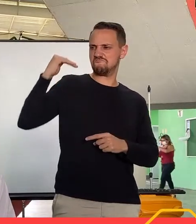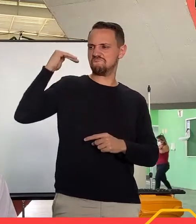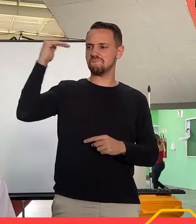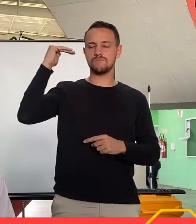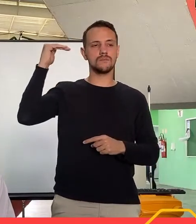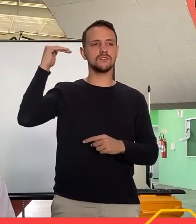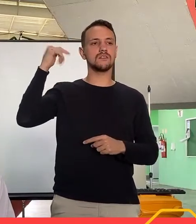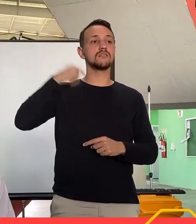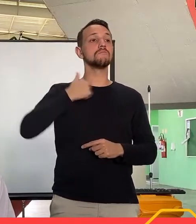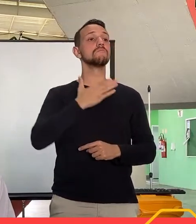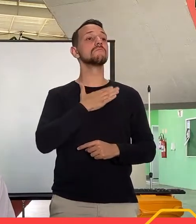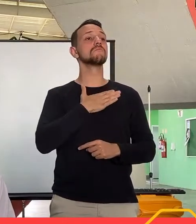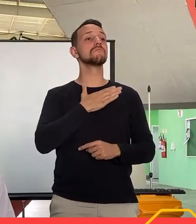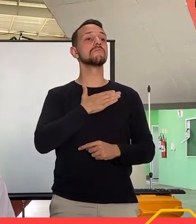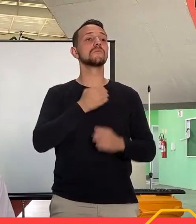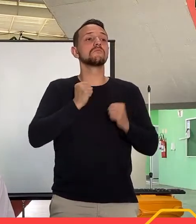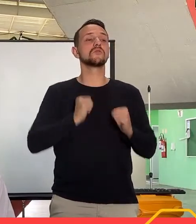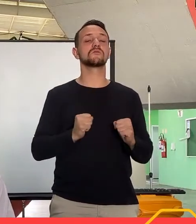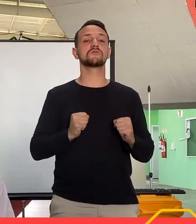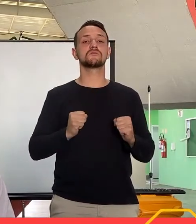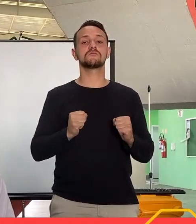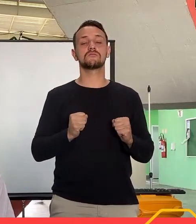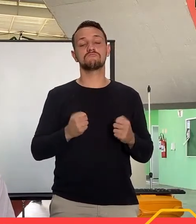quem o detém